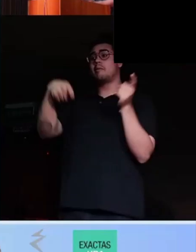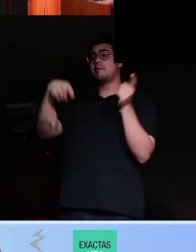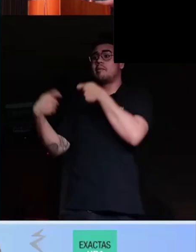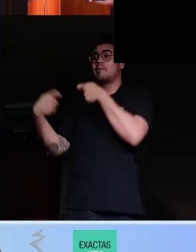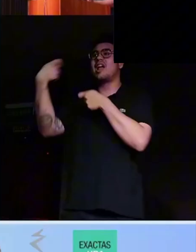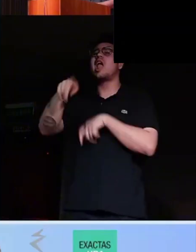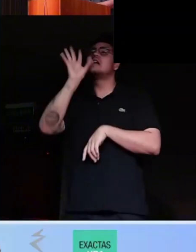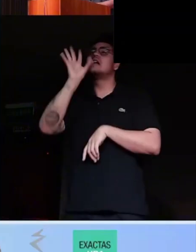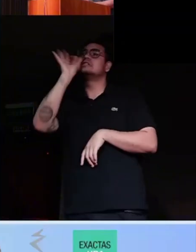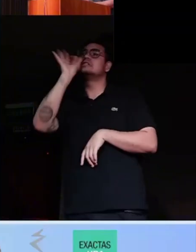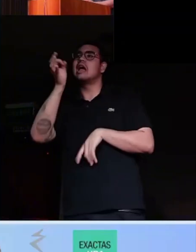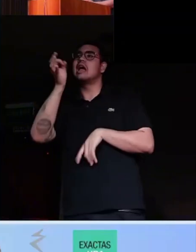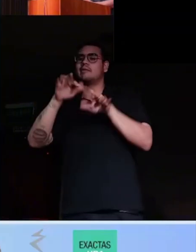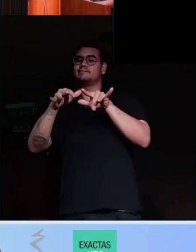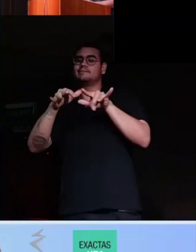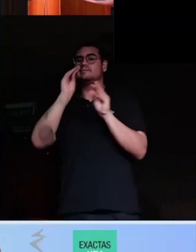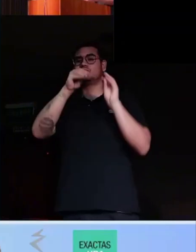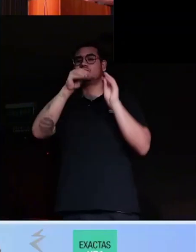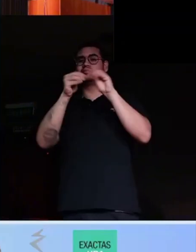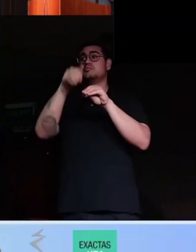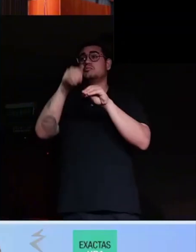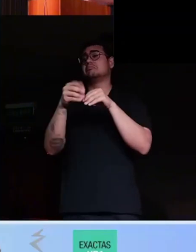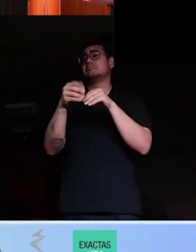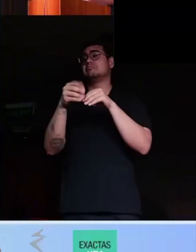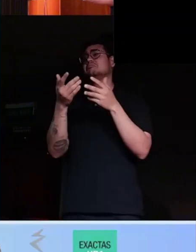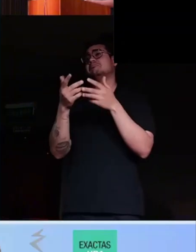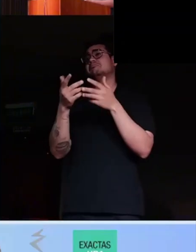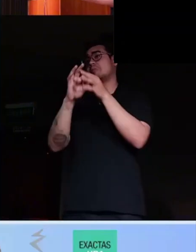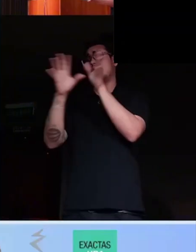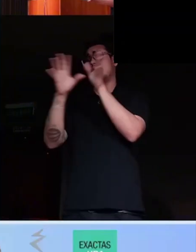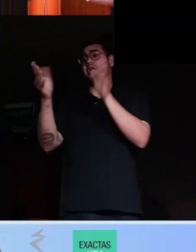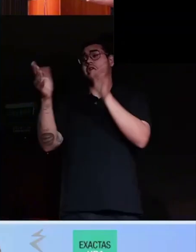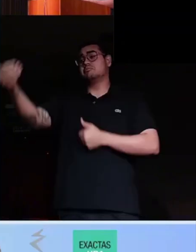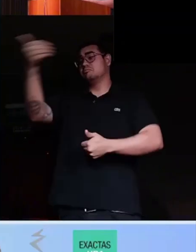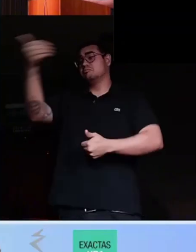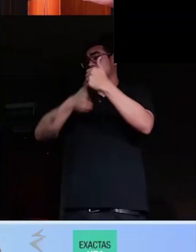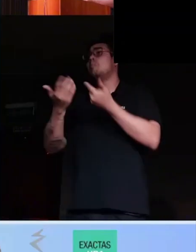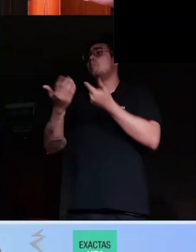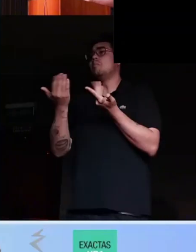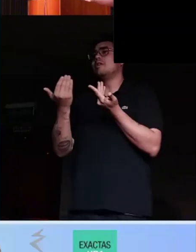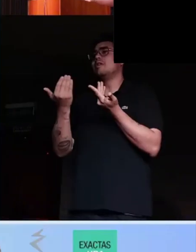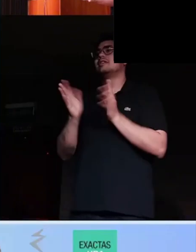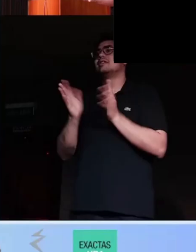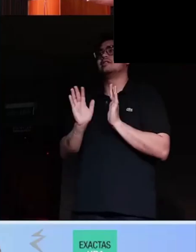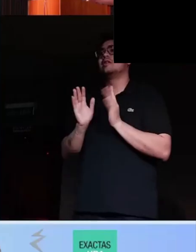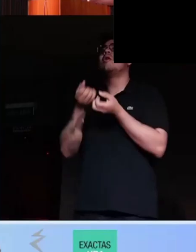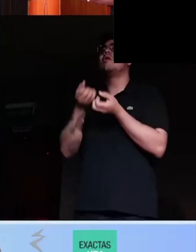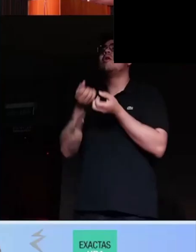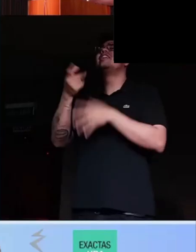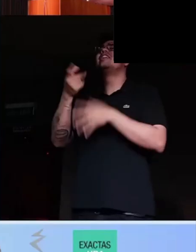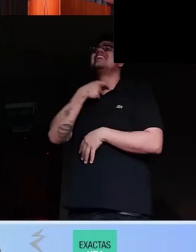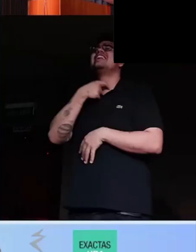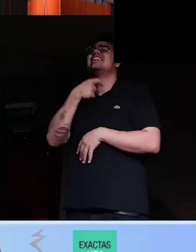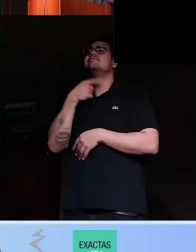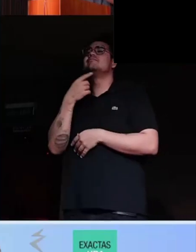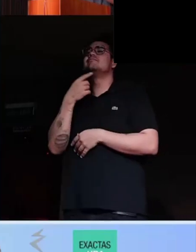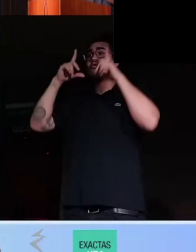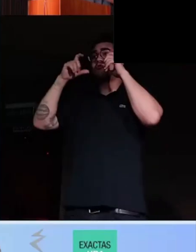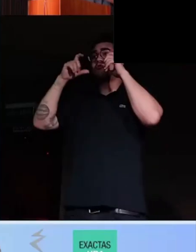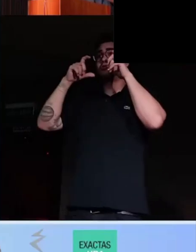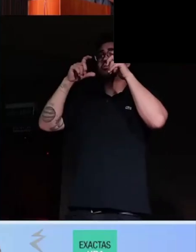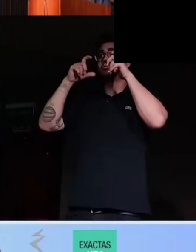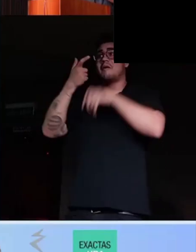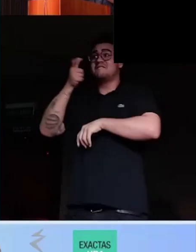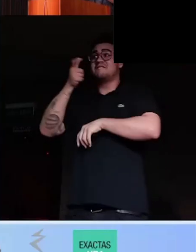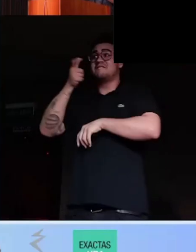a mejorarla, bueno, mejorar también la base de datos porque la idea es cargar imágenes y videos